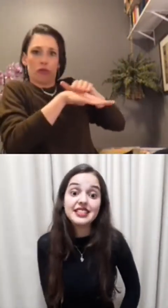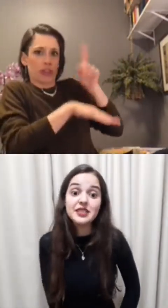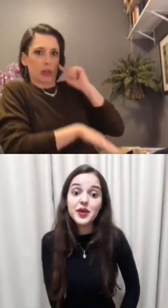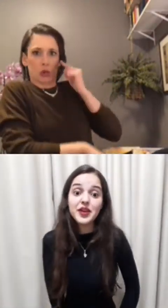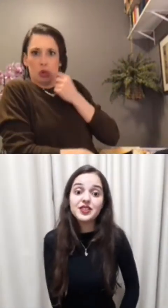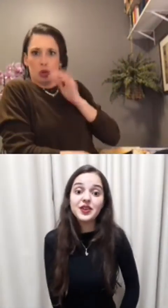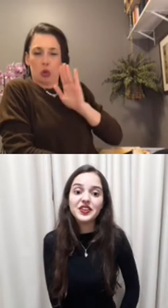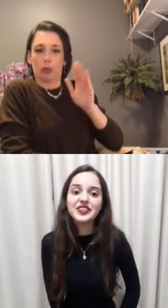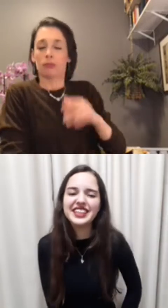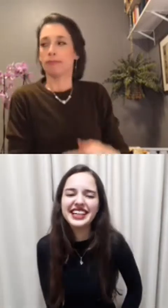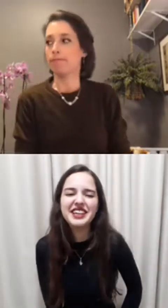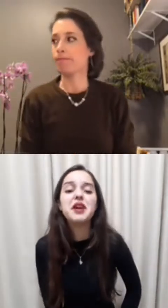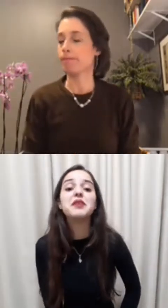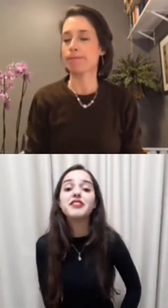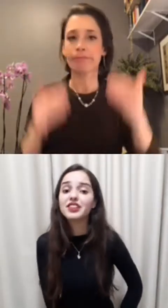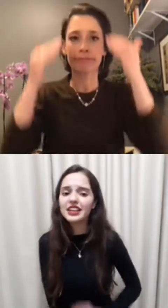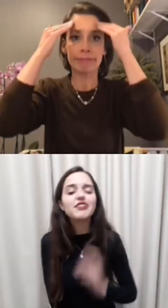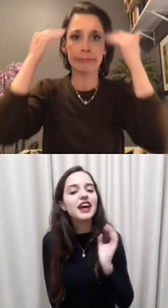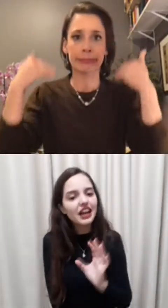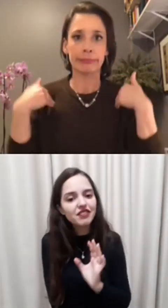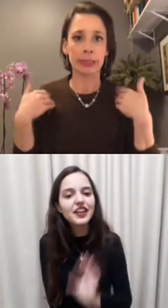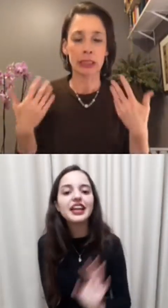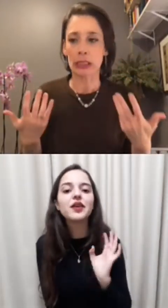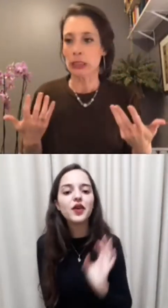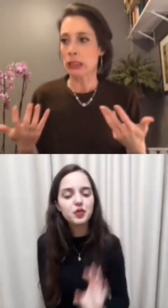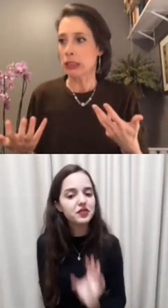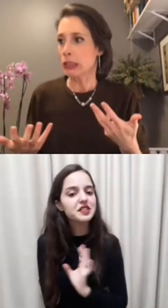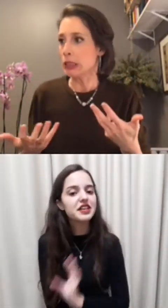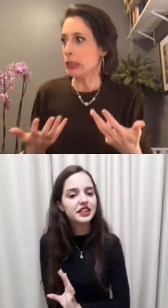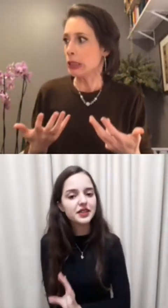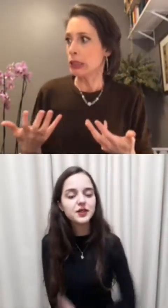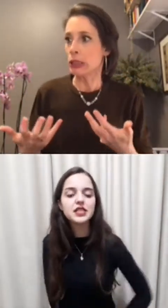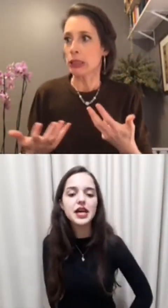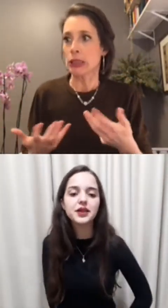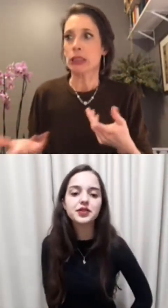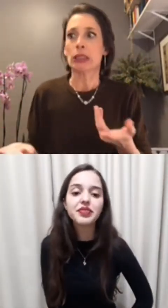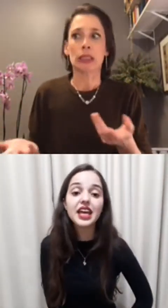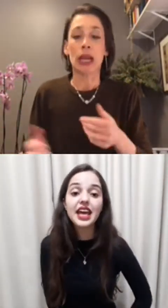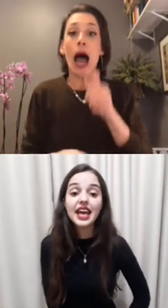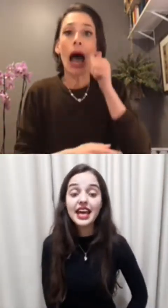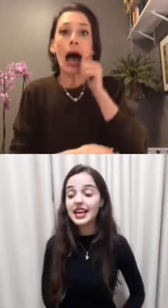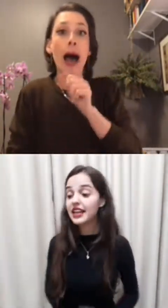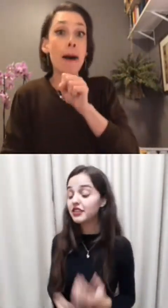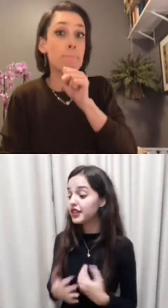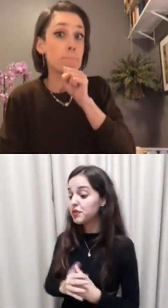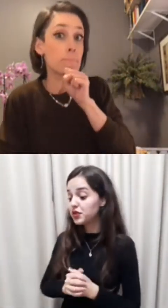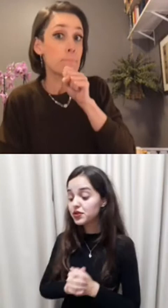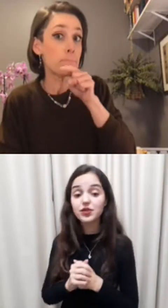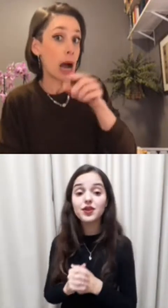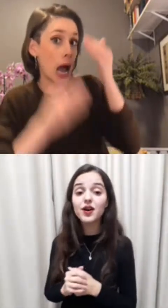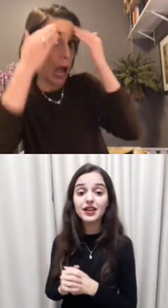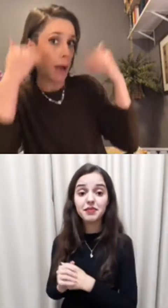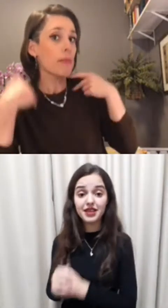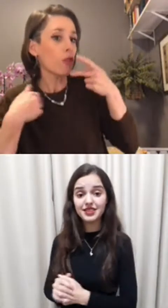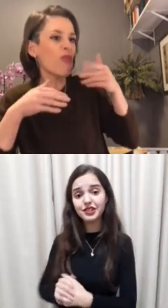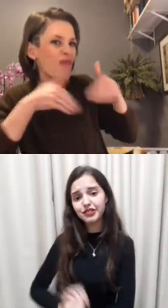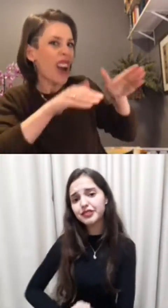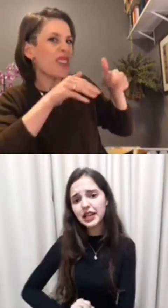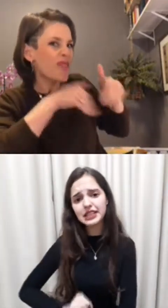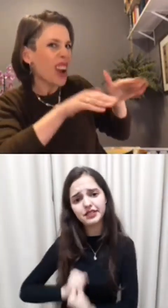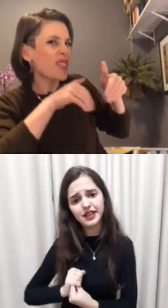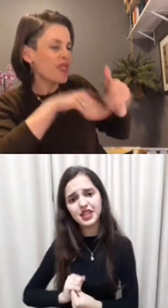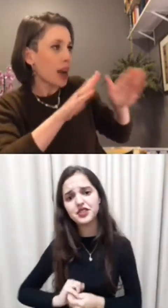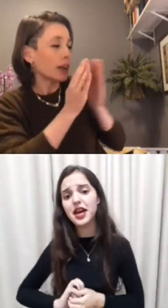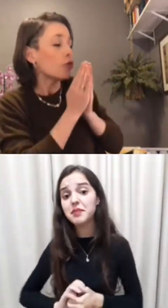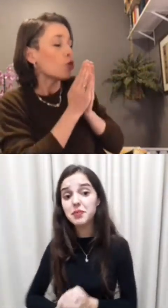em desespero de novo. E minha mãe falou: Não, vai lá, filha, que eu oro por você e vai dar tudo certo. E ainda falei pro surdo: Olha, mas eu não vou ficar